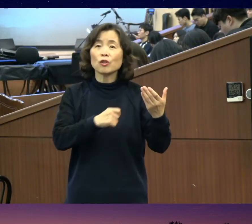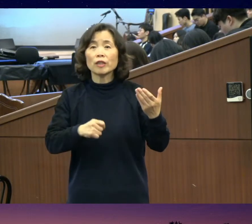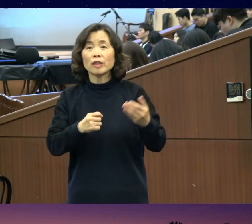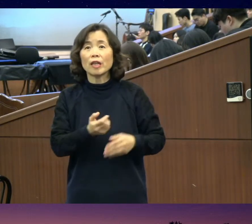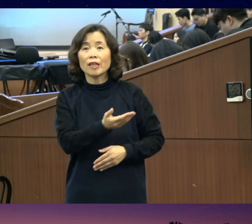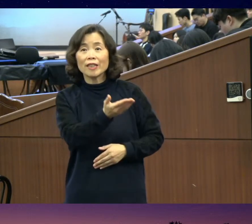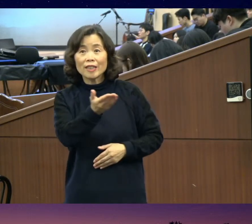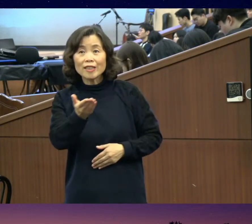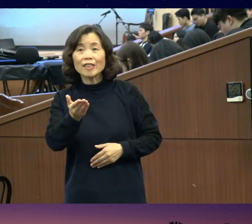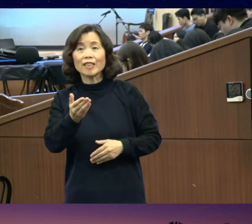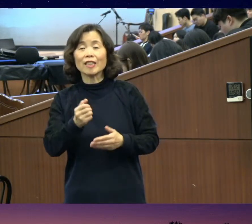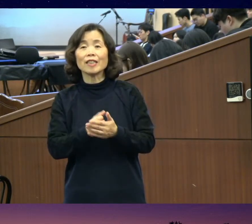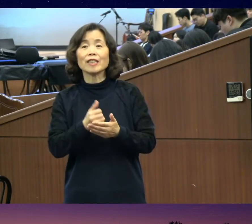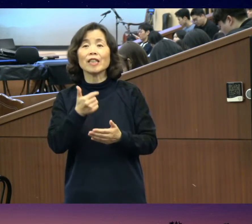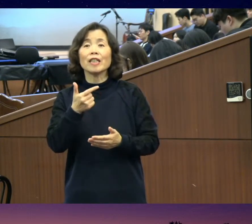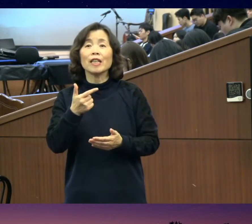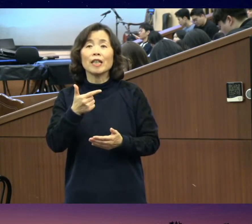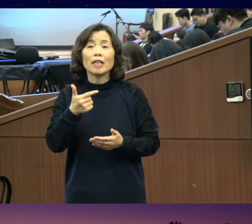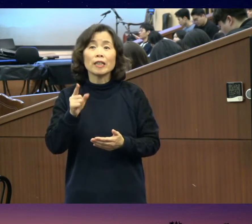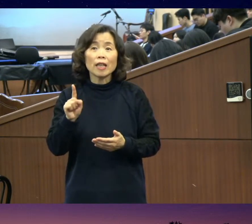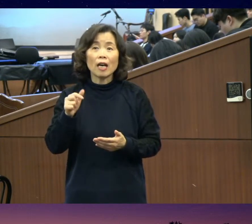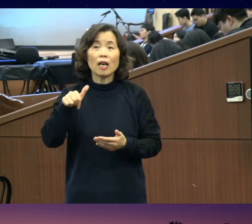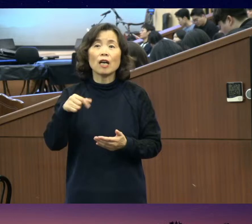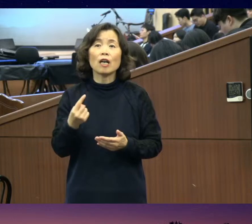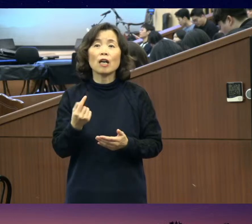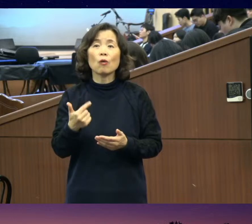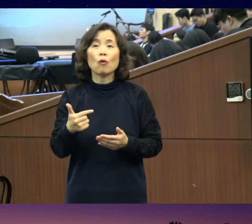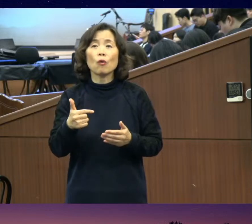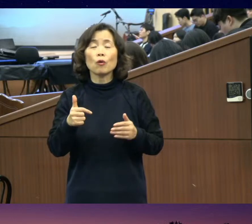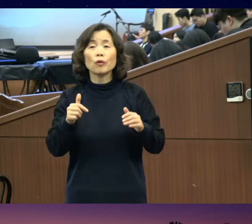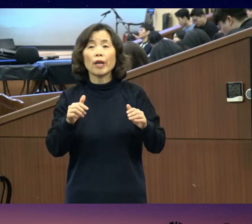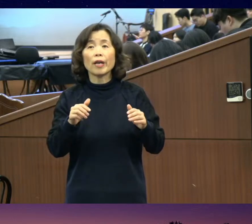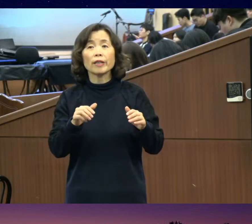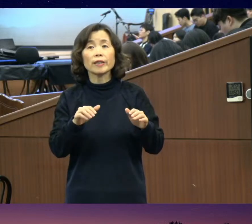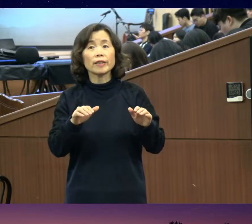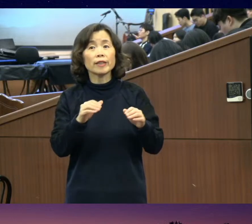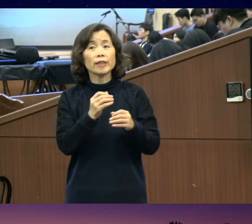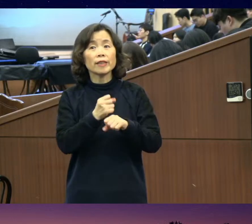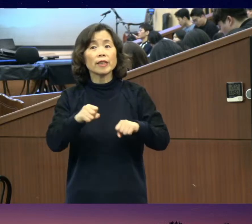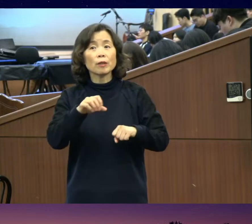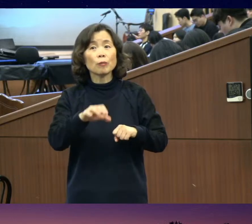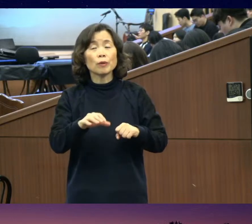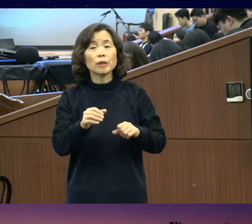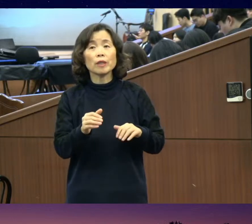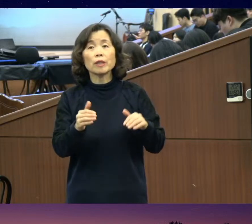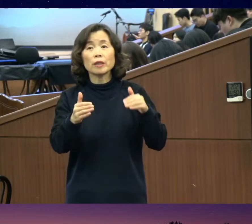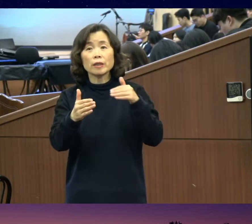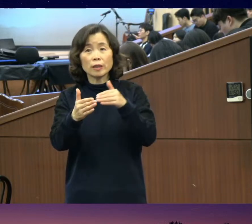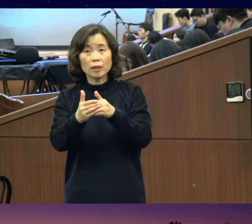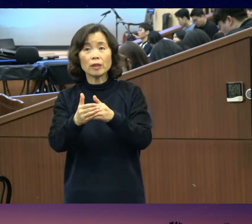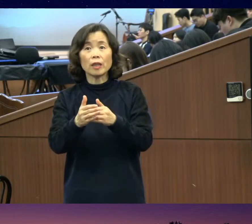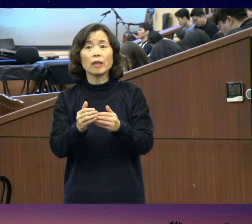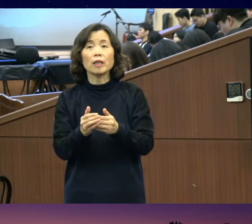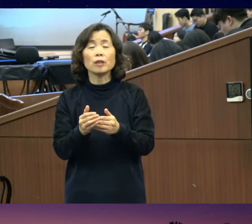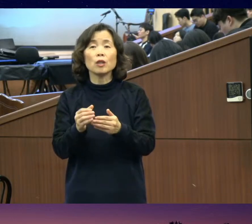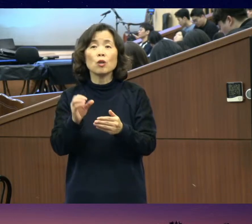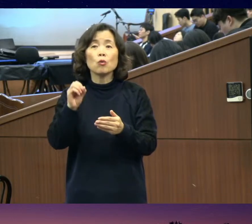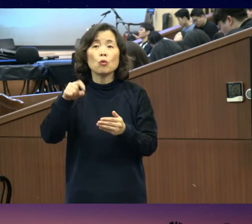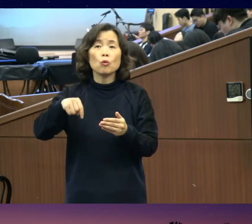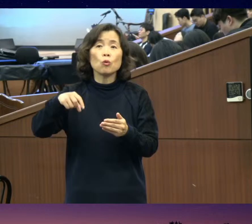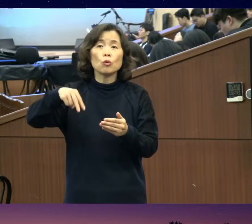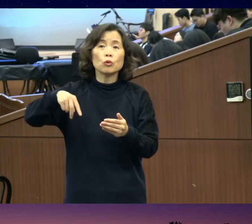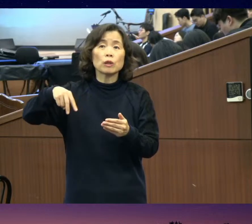그들이 나곤의 타작 마당에 이르러서는 소들이 띠므로 우사가 손을 들어 하나님의 궤를 붙들었더니 여호와 하나님이